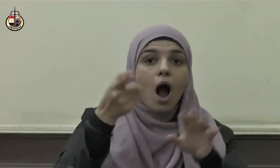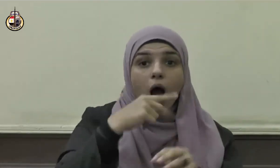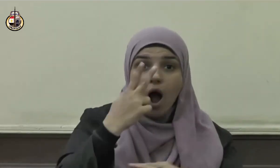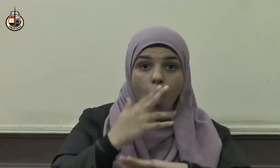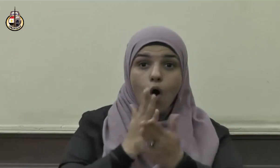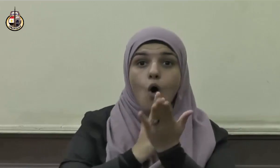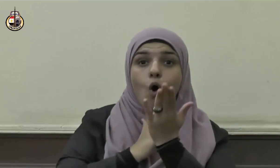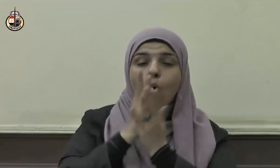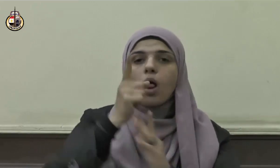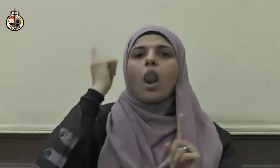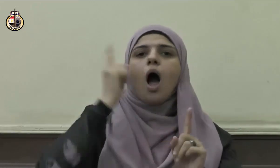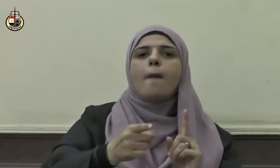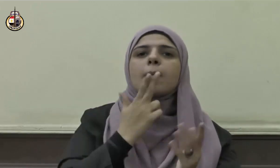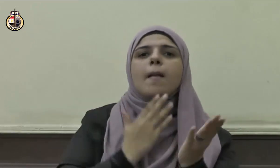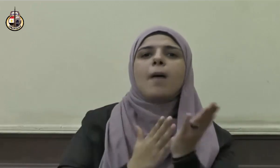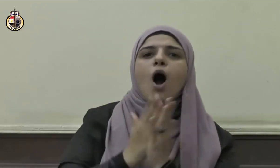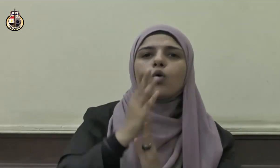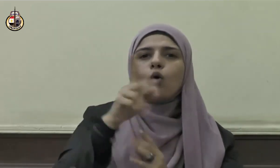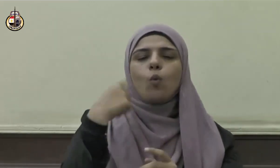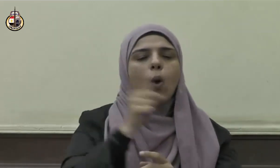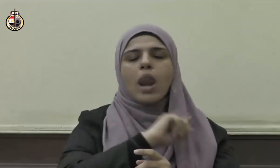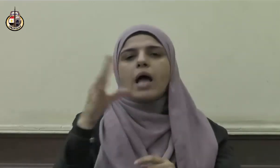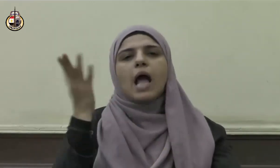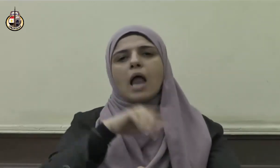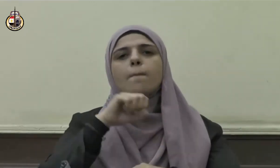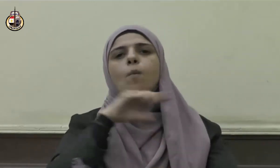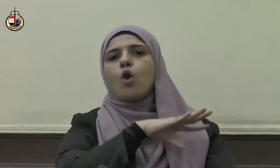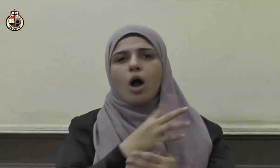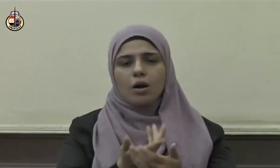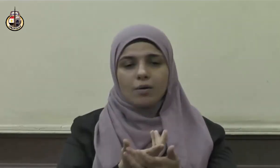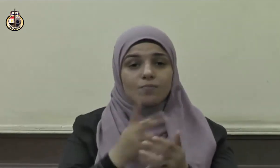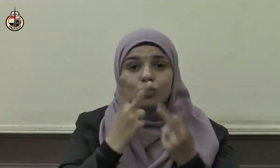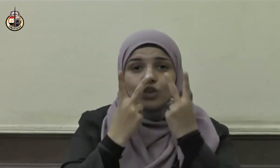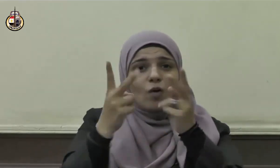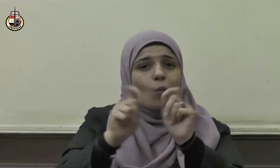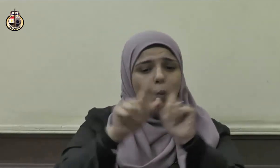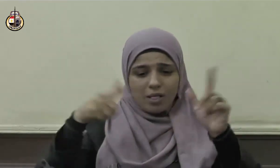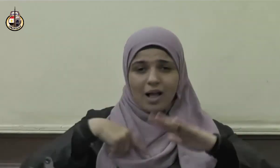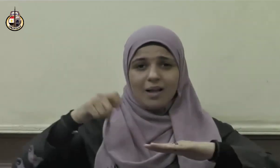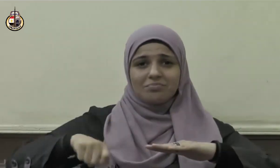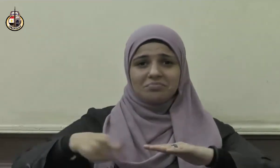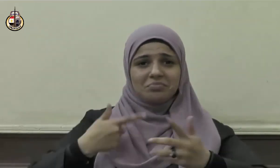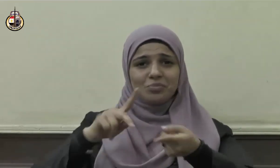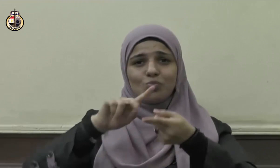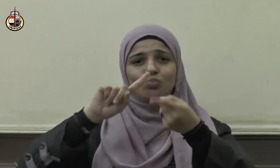الأمر بالمعروف والنهي عن المنكر، ففيما يختصمون